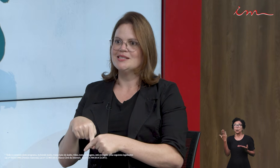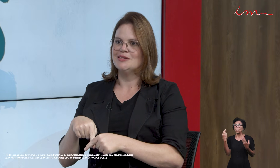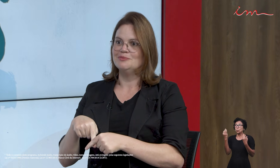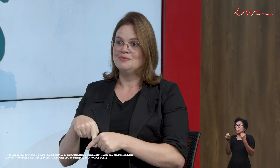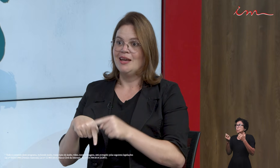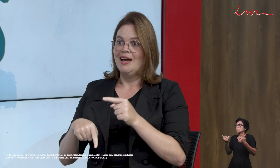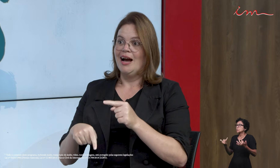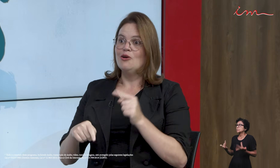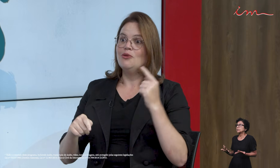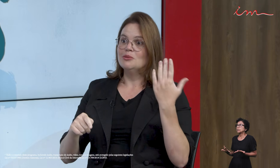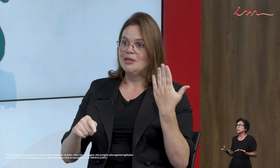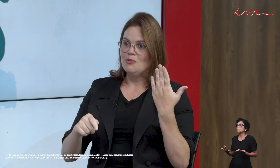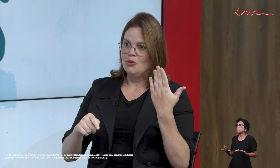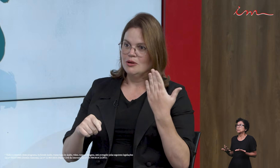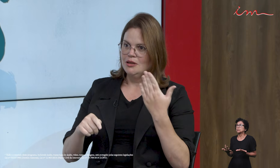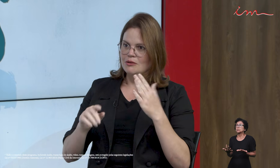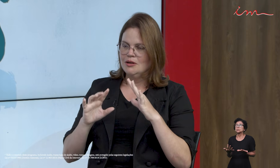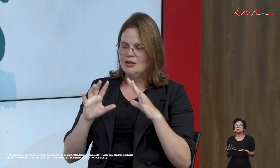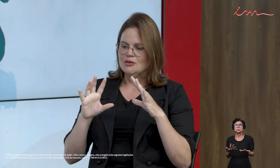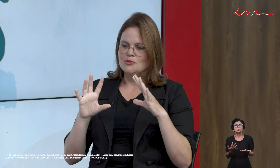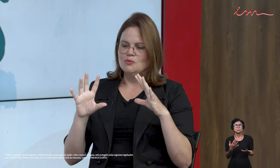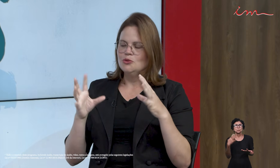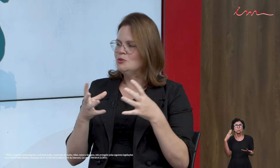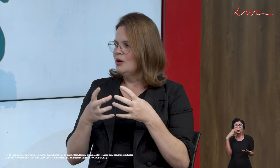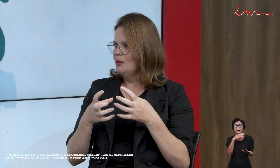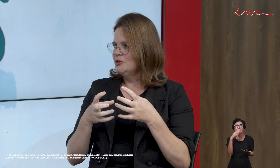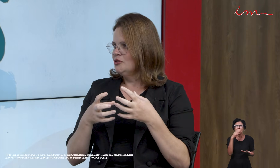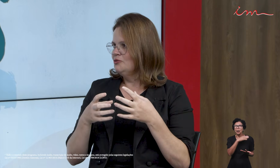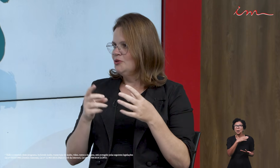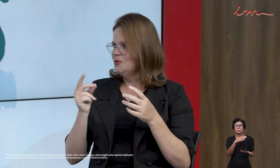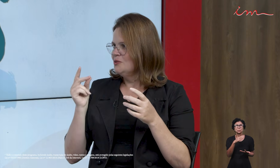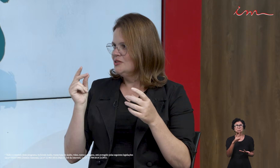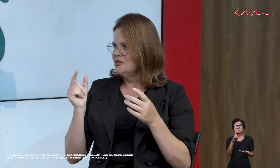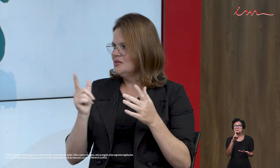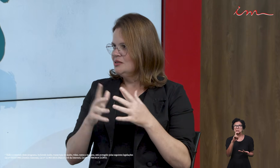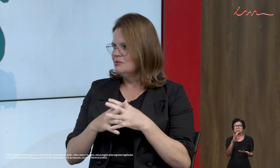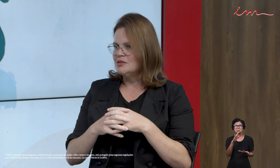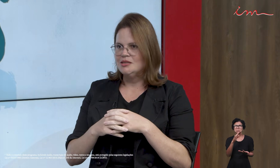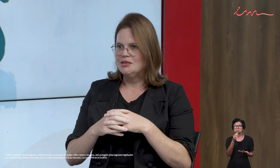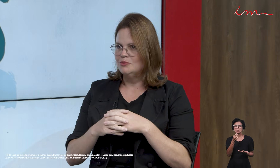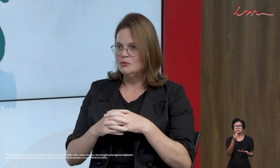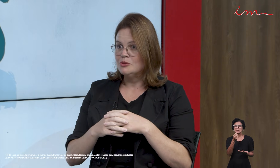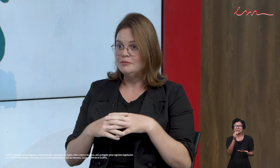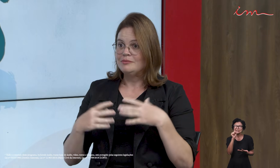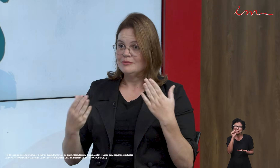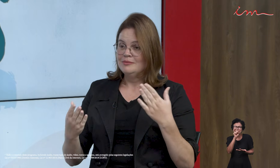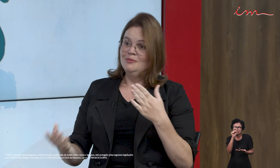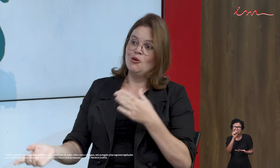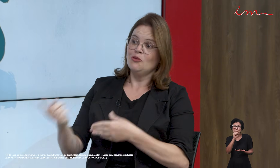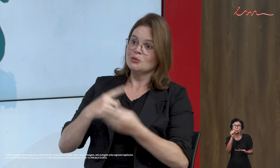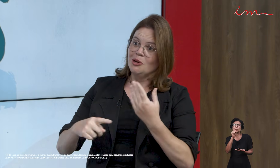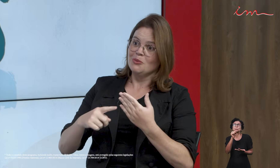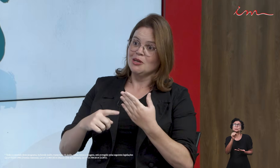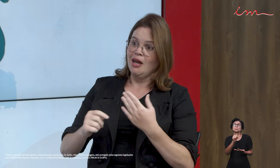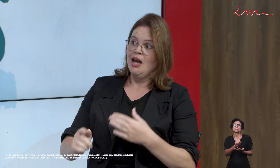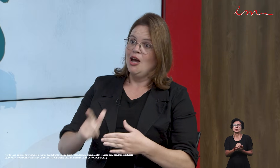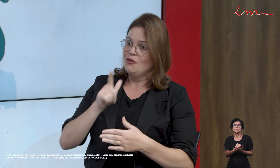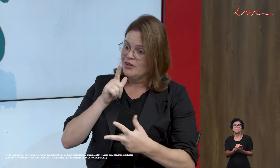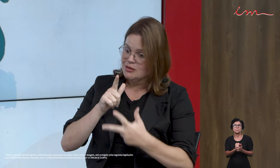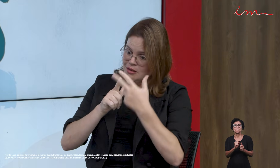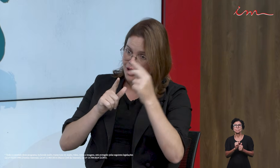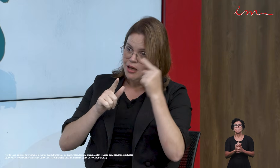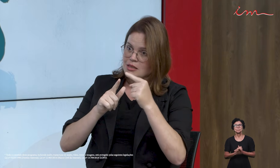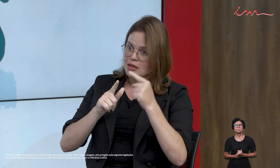para o coração? Aí eu voltei um pouquinho, isso muito rápido, acho que foi em coisa de 5, 6 segundos. Sim. Eu voltei um pouquinho,